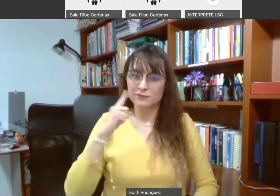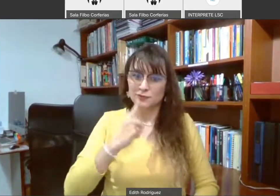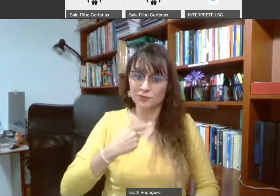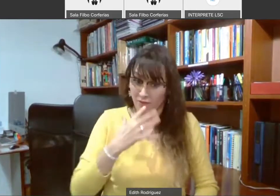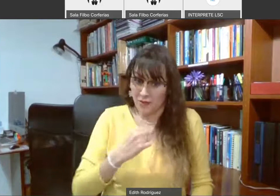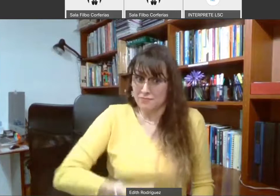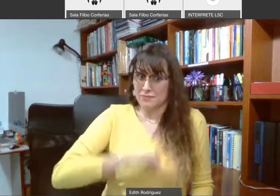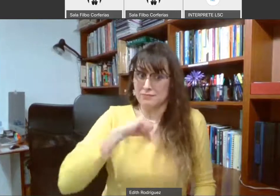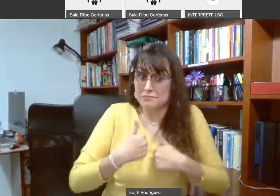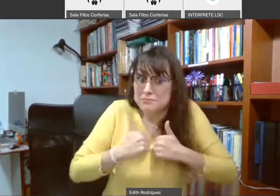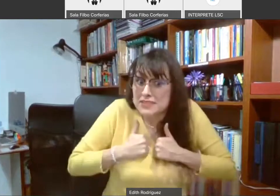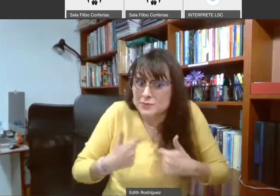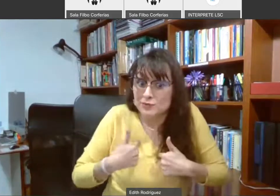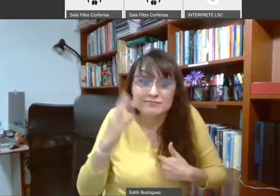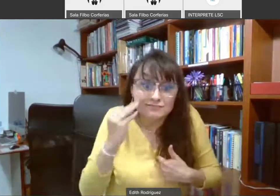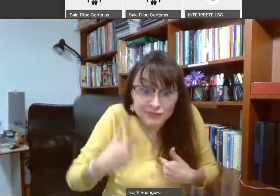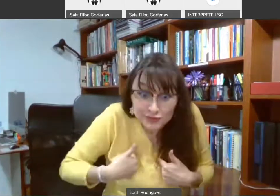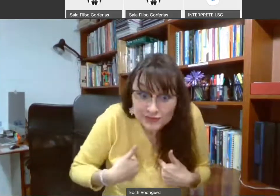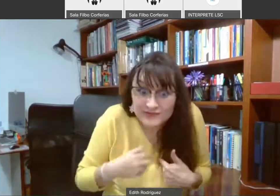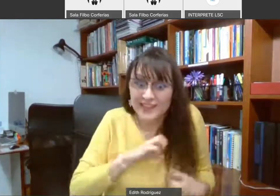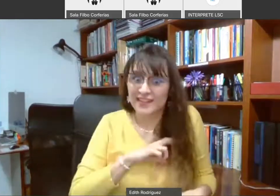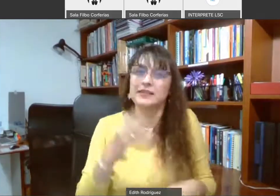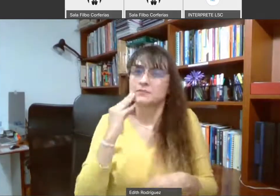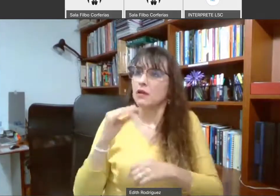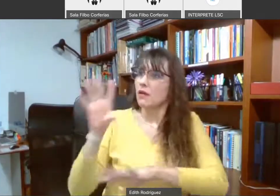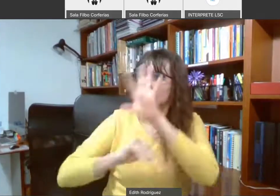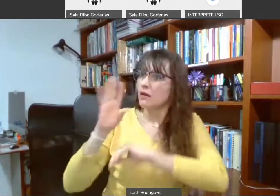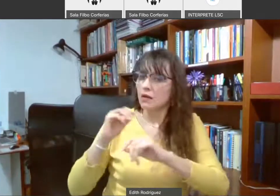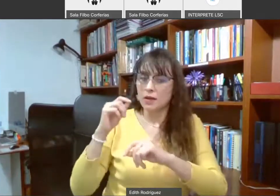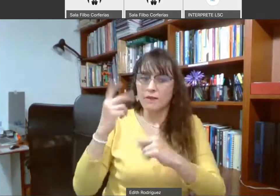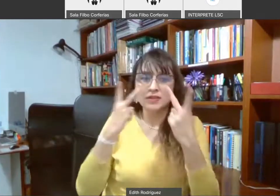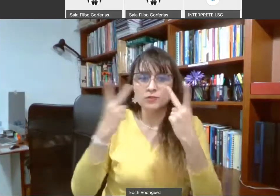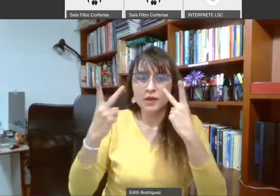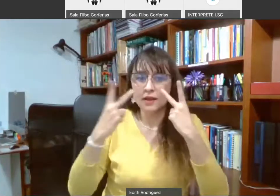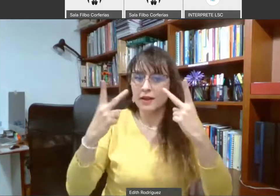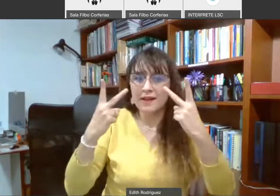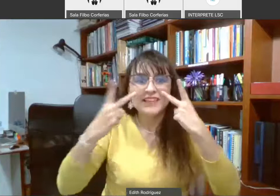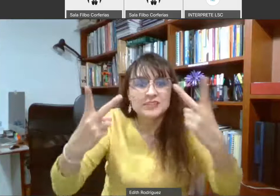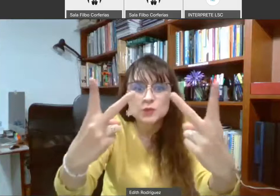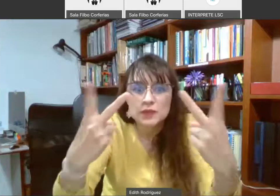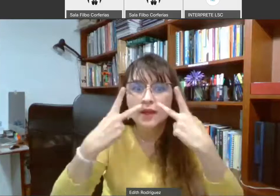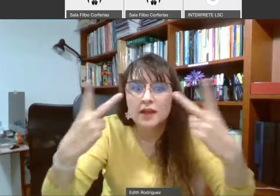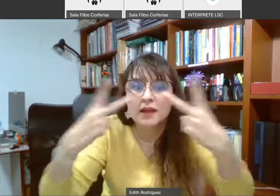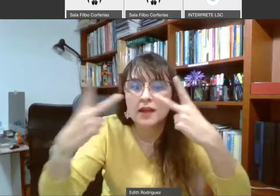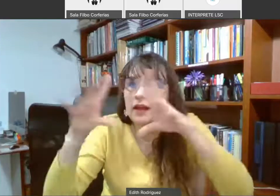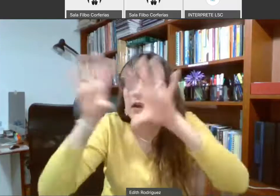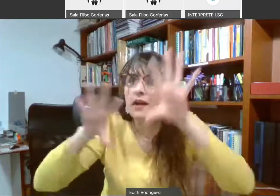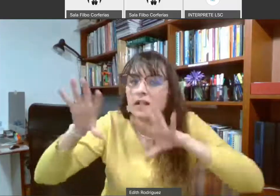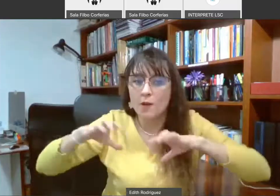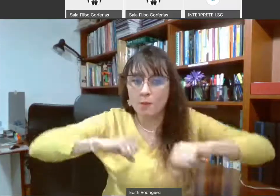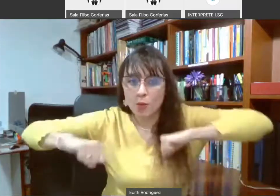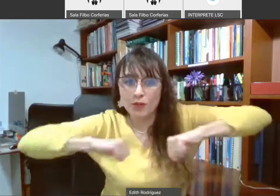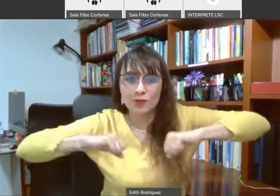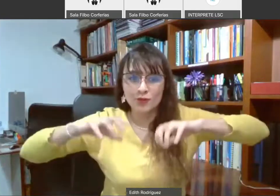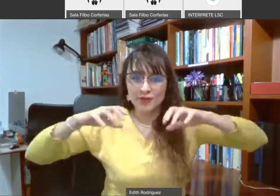estaba comentando, la literatura es algo maravilloso y yo como persona sorda me siento muy orgullosa porque a través de